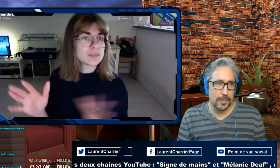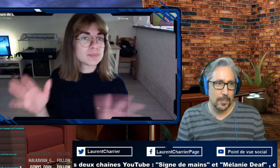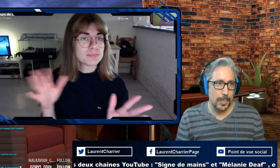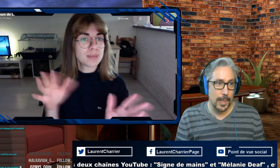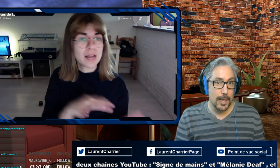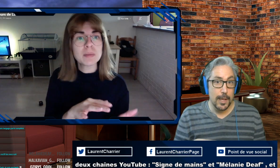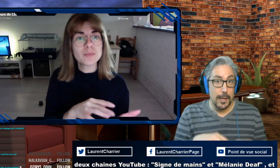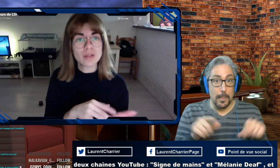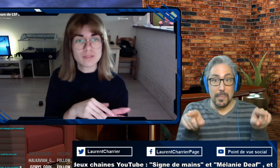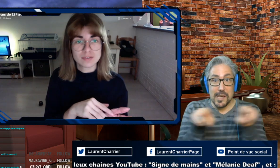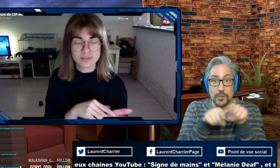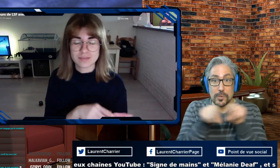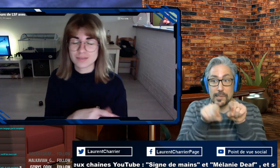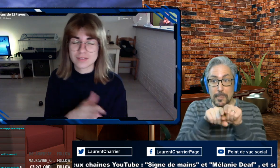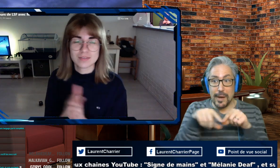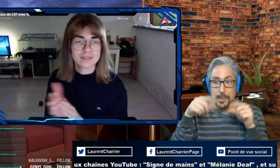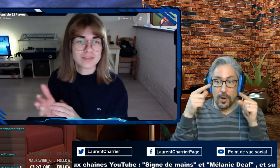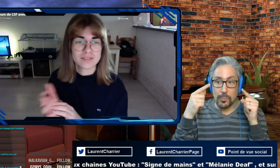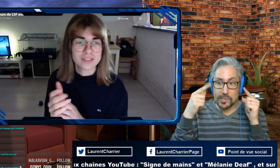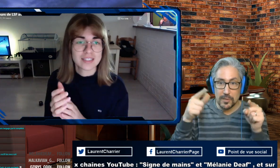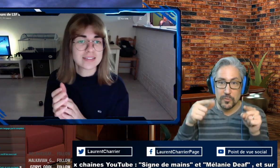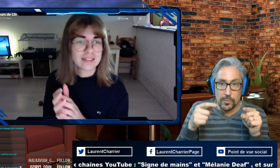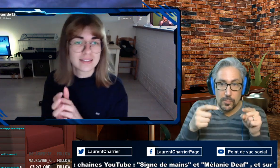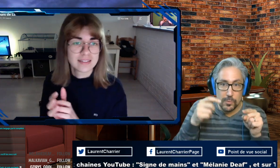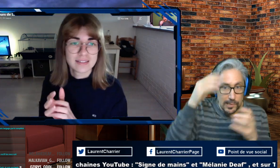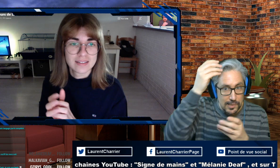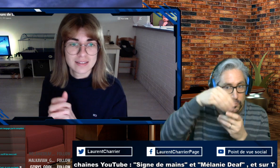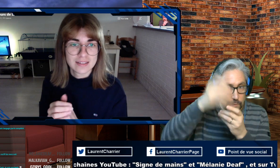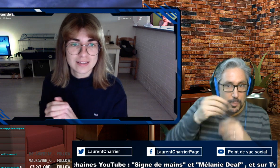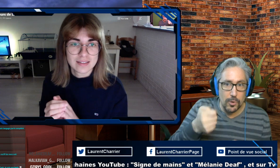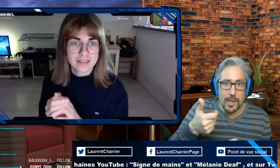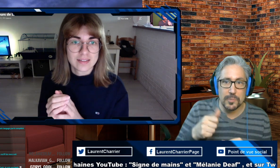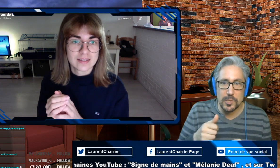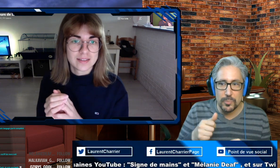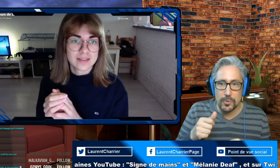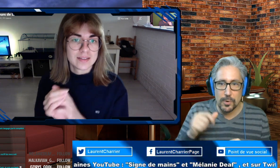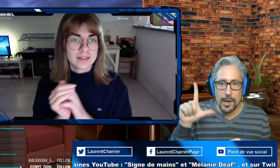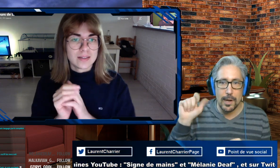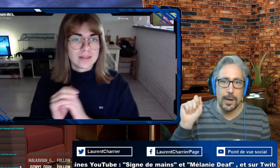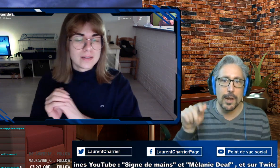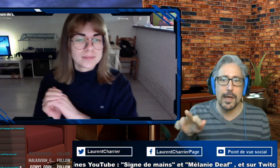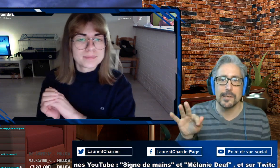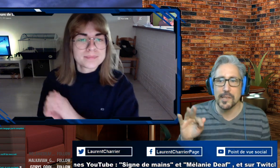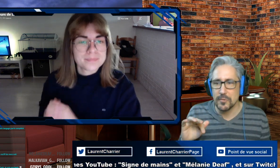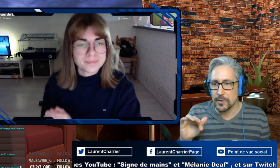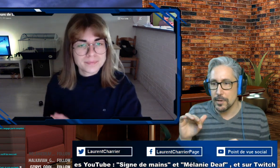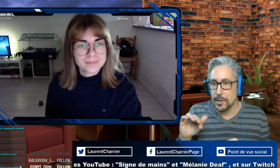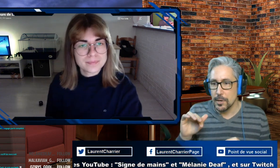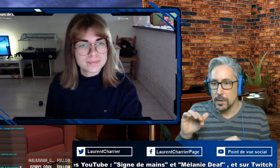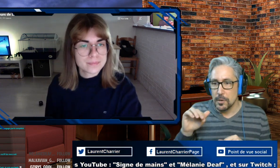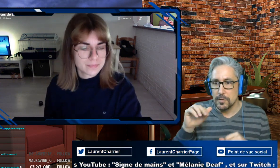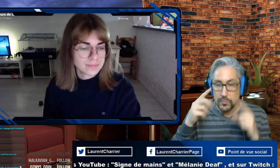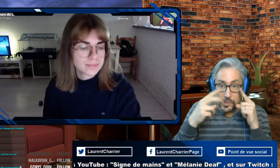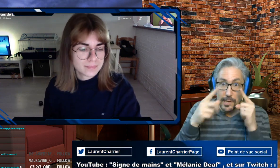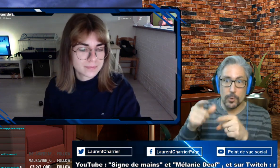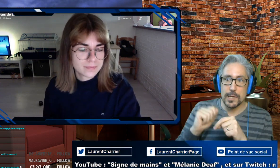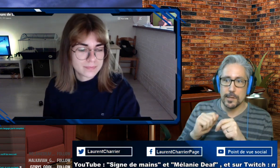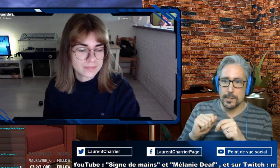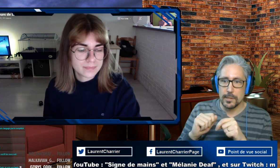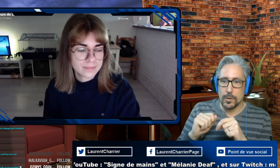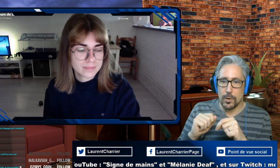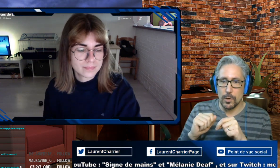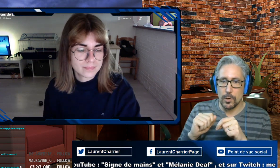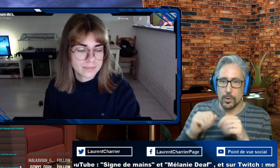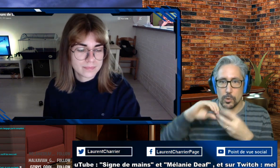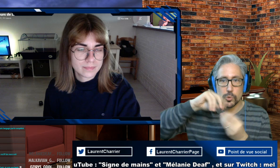différentes, c'est pas la même que la Mais il y a un truc, c'est pareil. Par exemple, si vous apprenez un petit peu la SF, vous allez